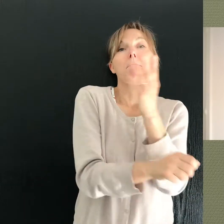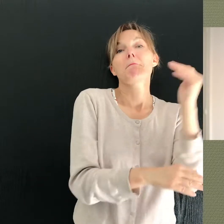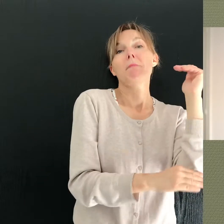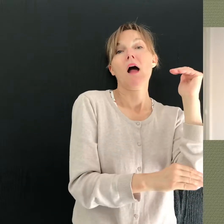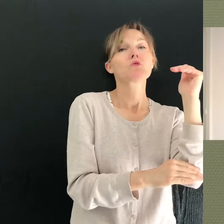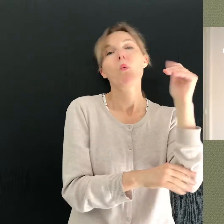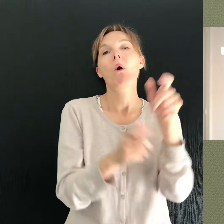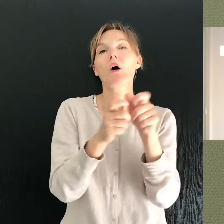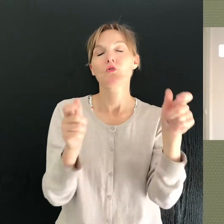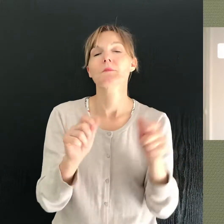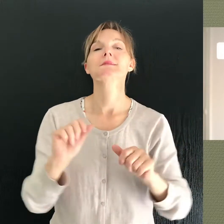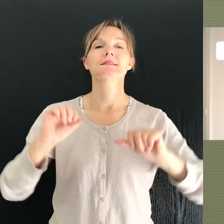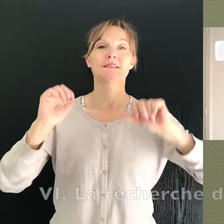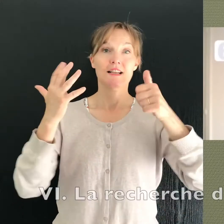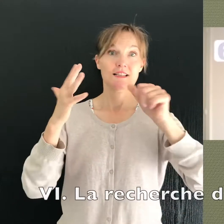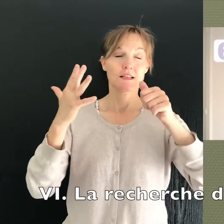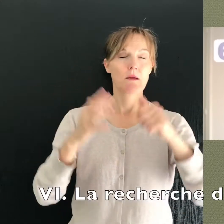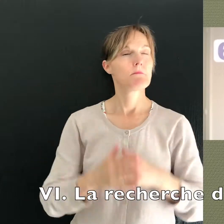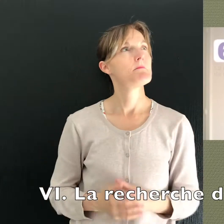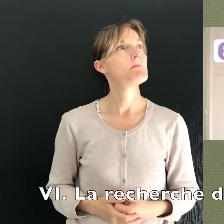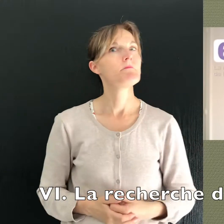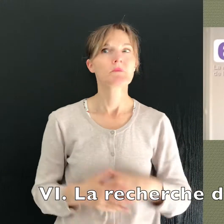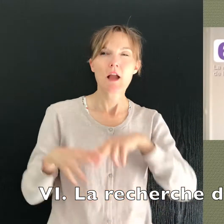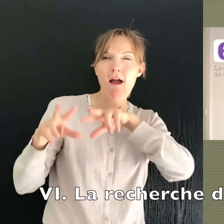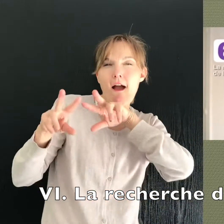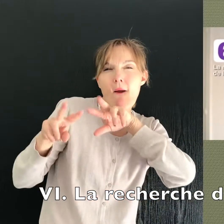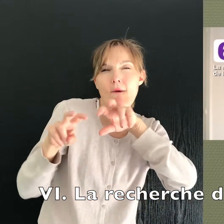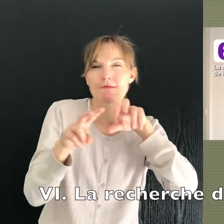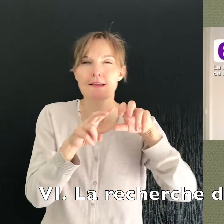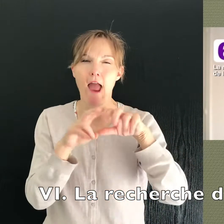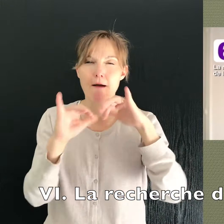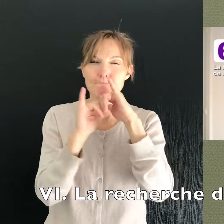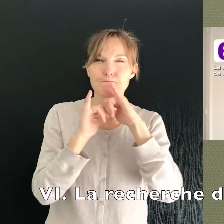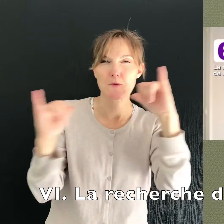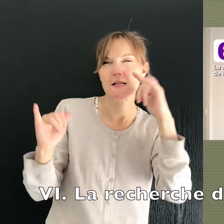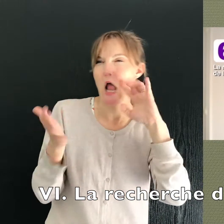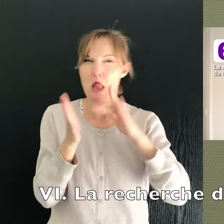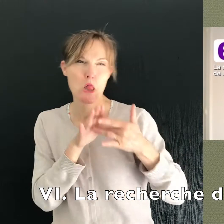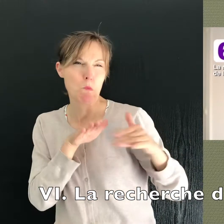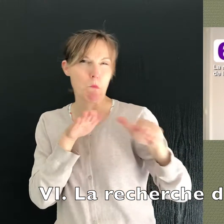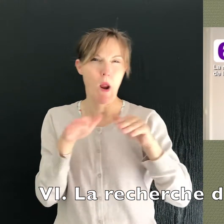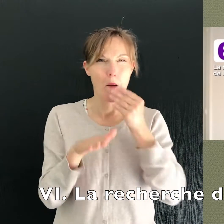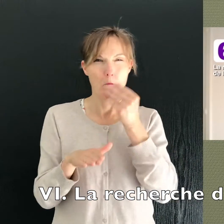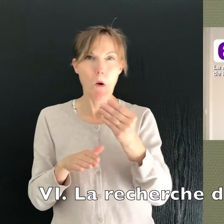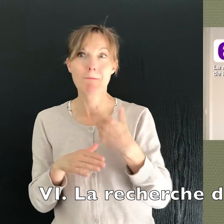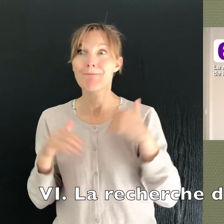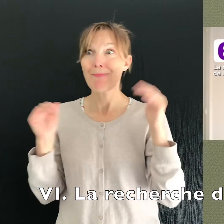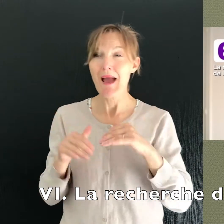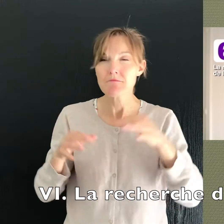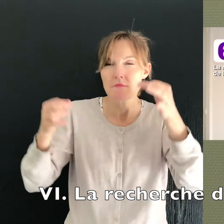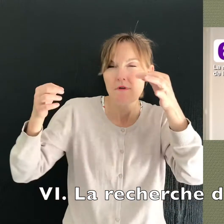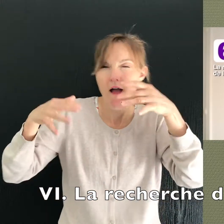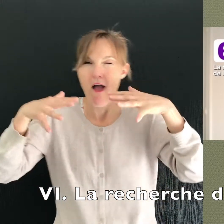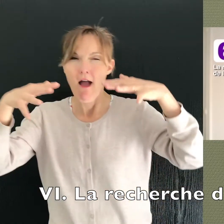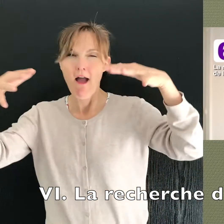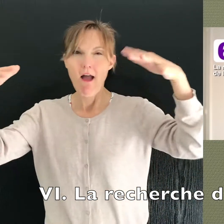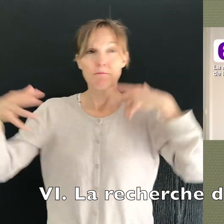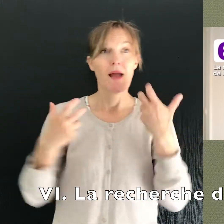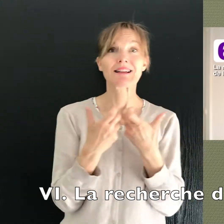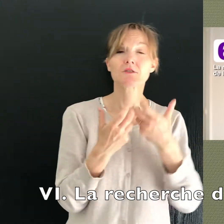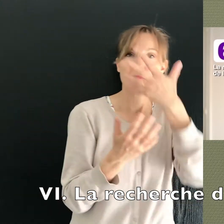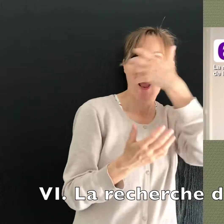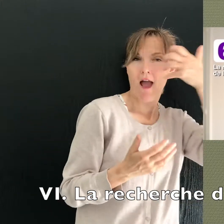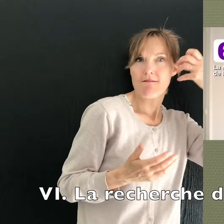d'entreprise. Sixièmement, la recherche de la puissance par tous les moyens, même ceux qui sont occultes. En Afrique,